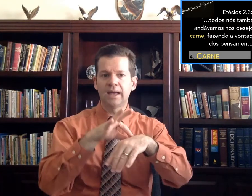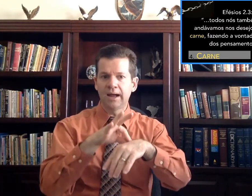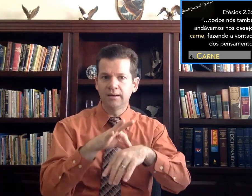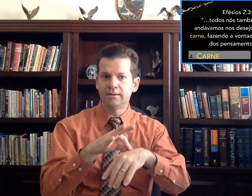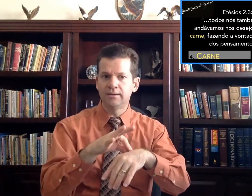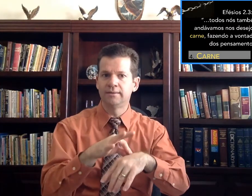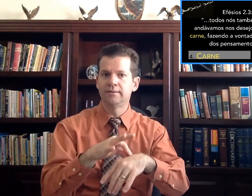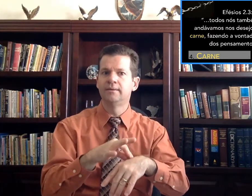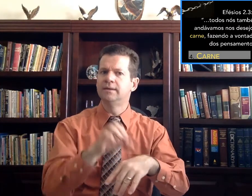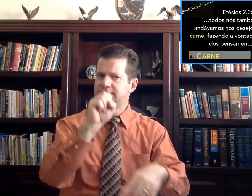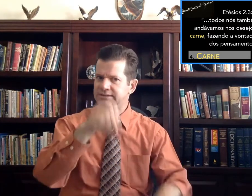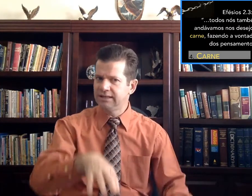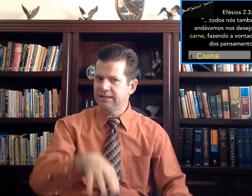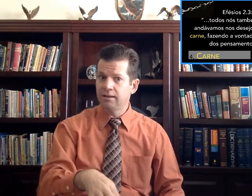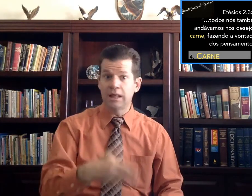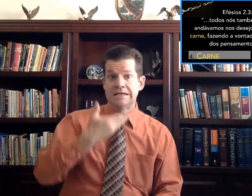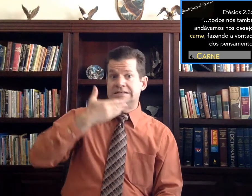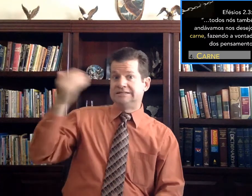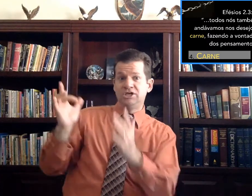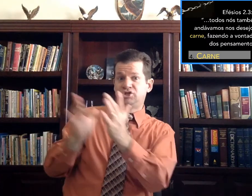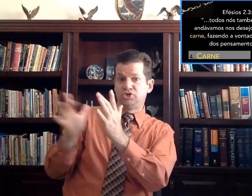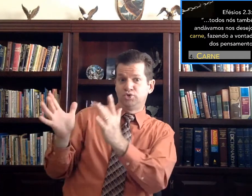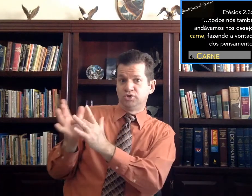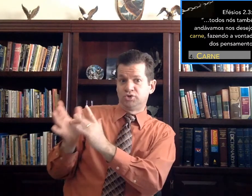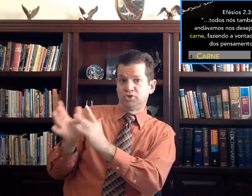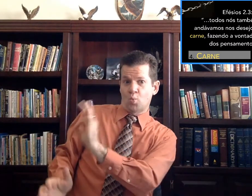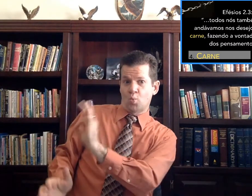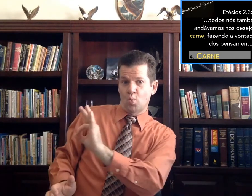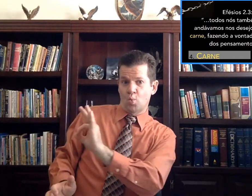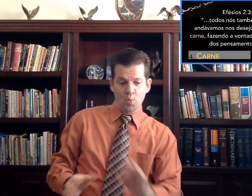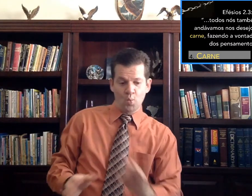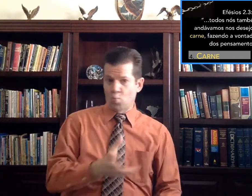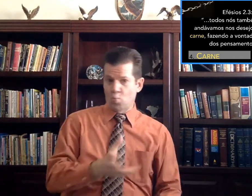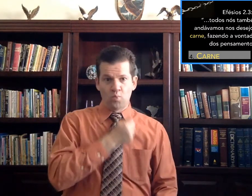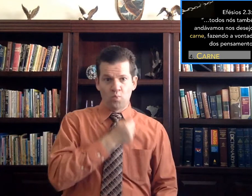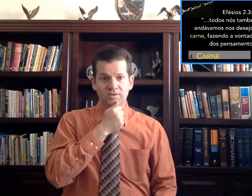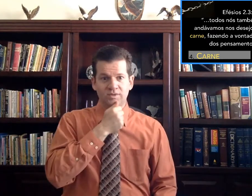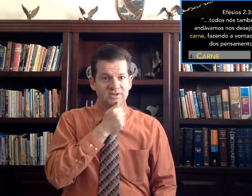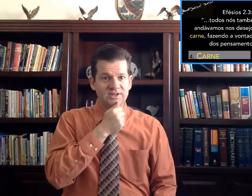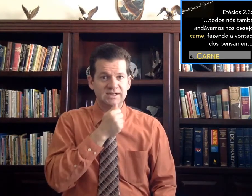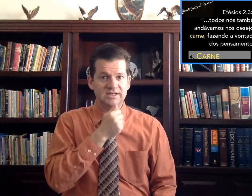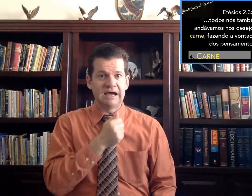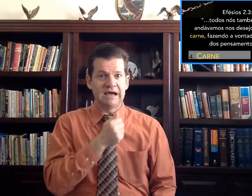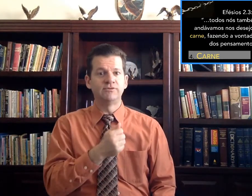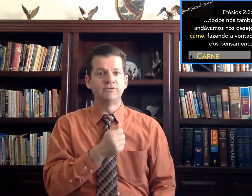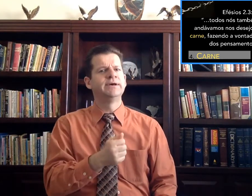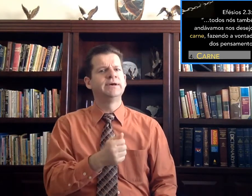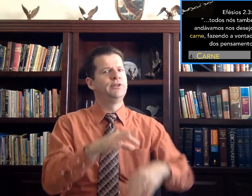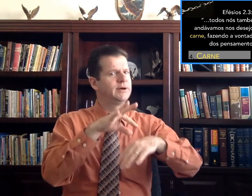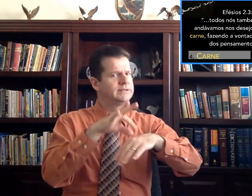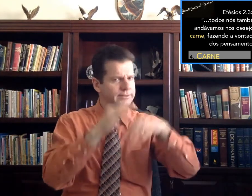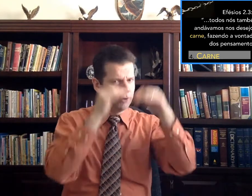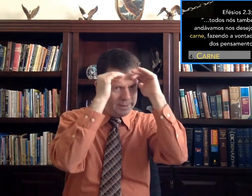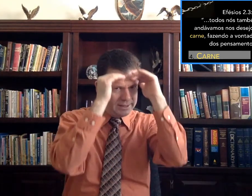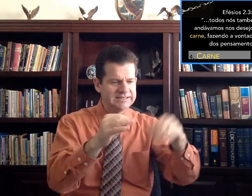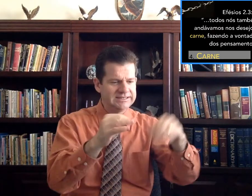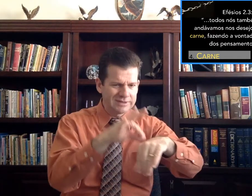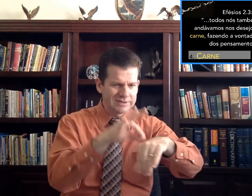carne. Sim, sem Jesus, sem ser salvos, nós obedecíamos a